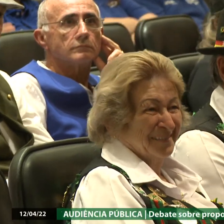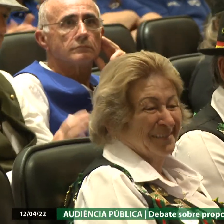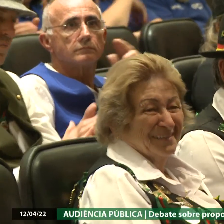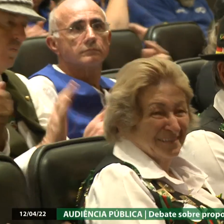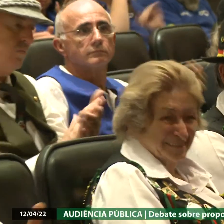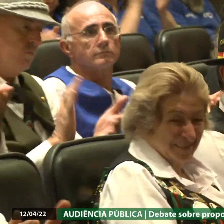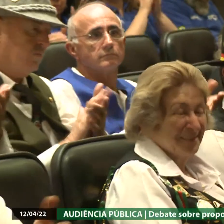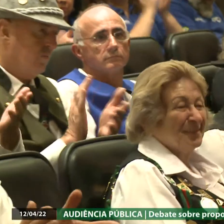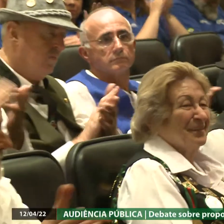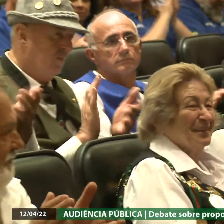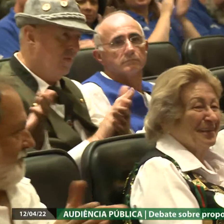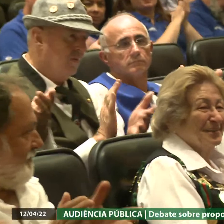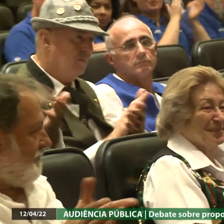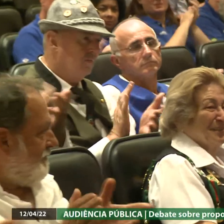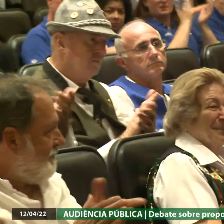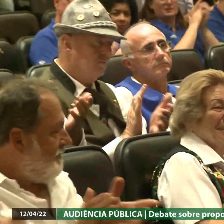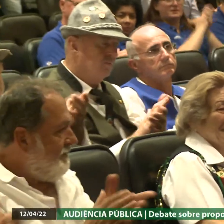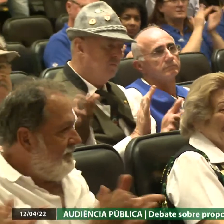isso